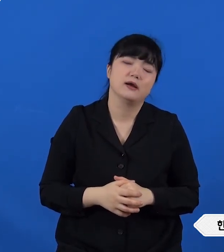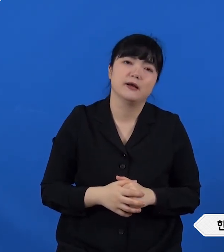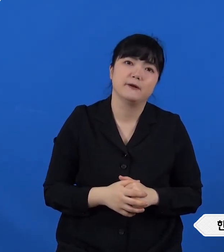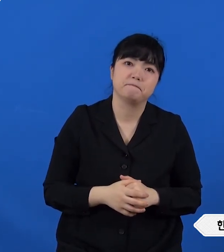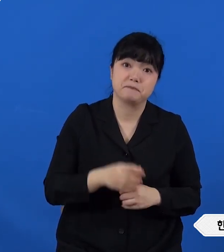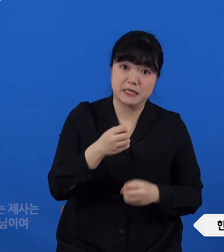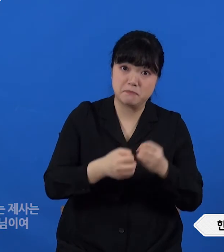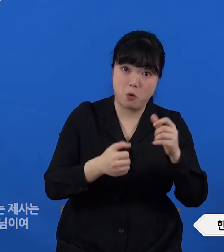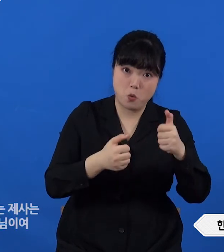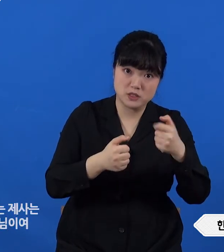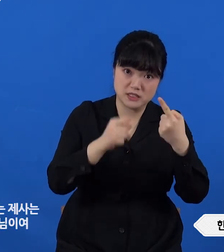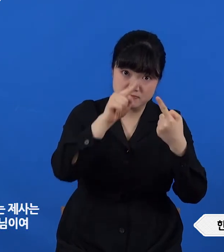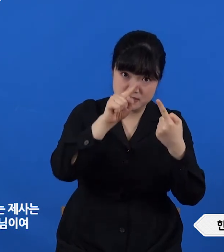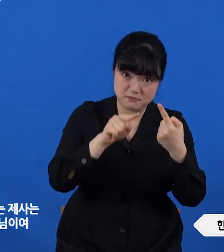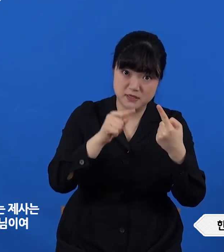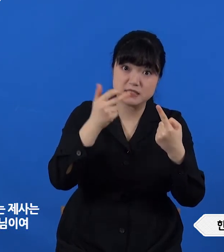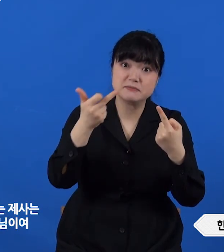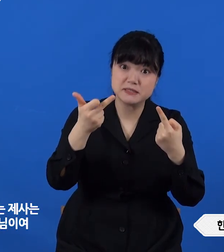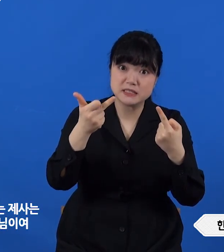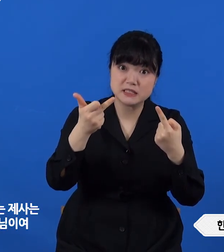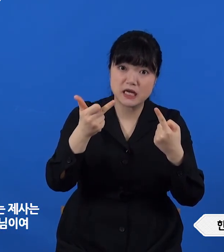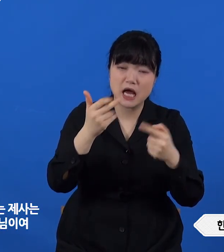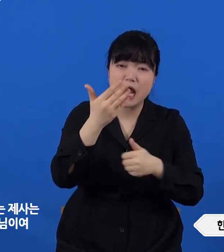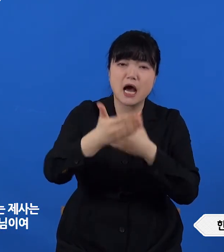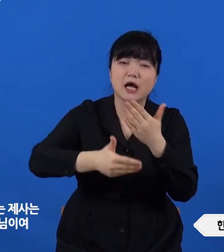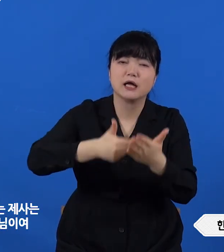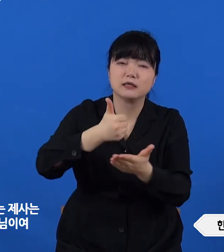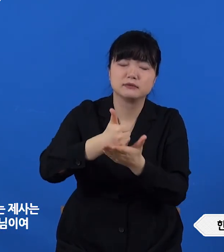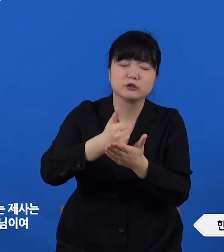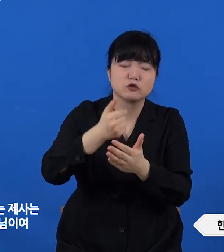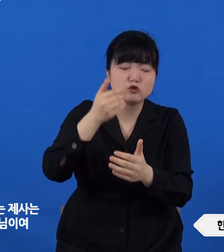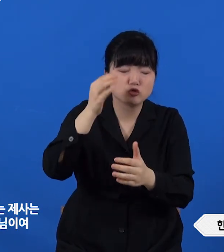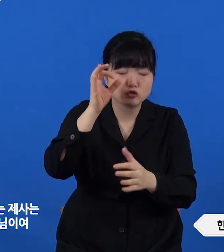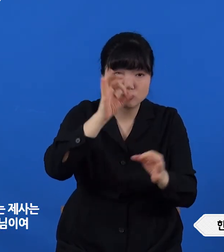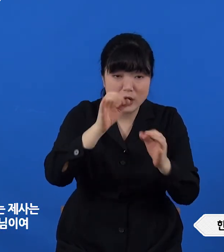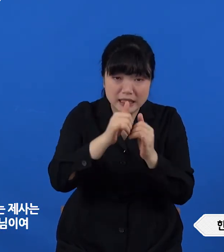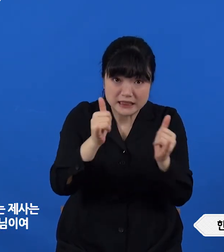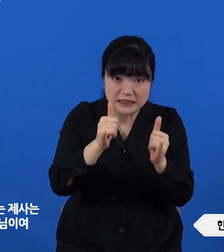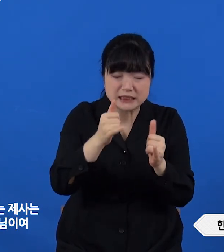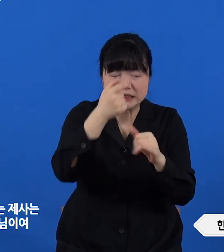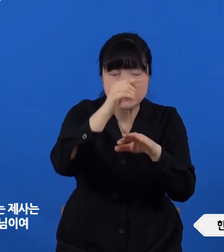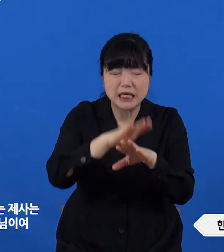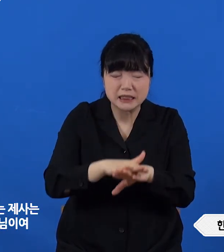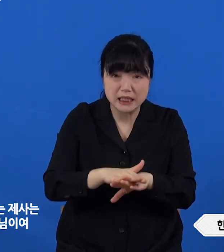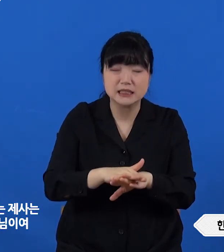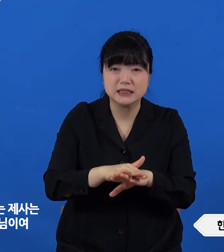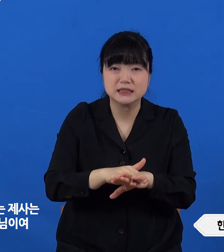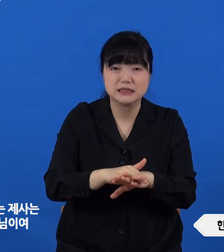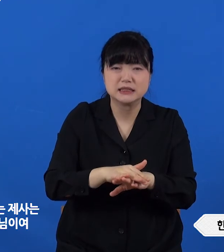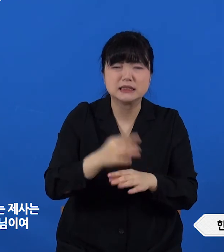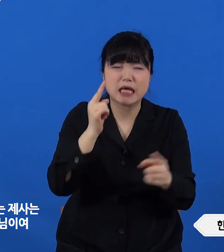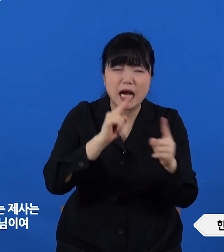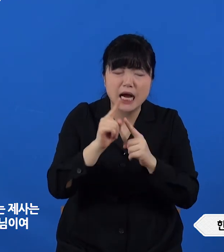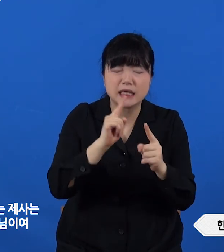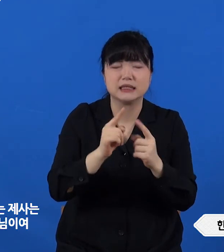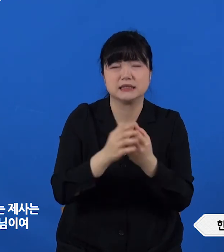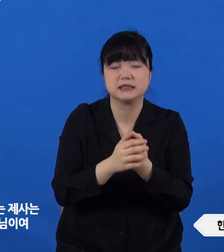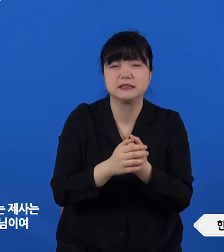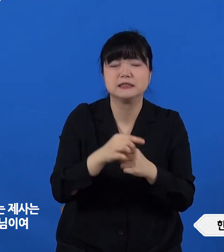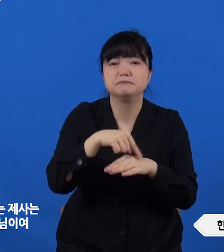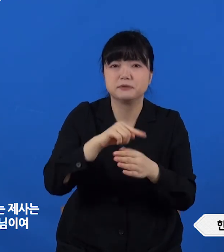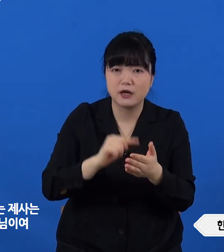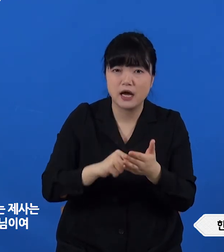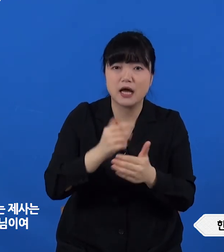시편 51편 17절에도 하나님께서 구하시는 제사는 상한 심령이라, 하나님이여 상하고 통회하는